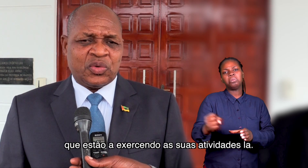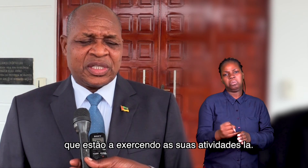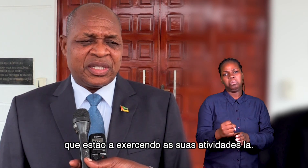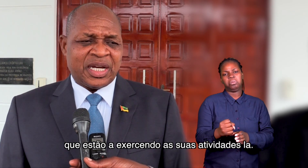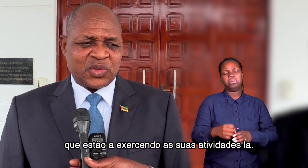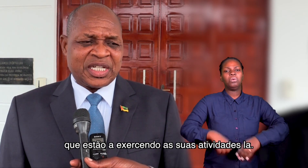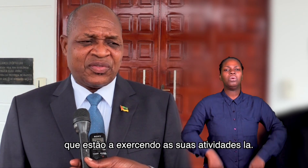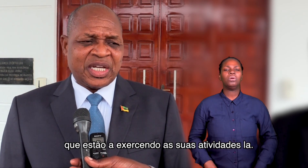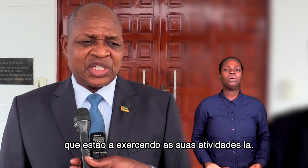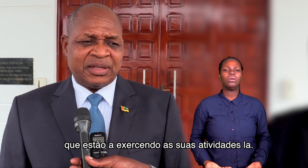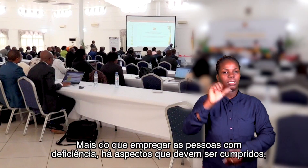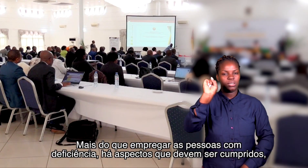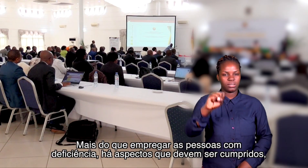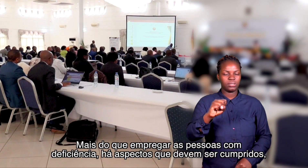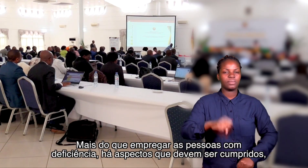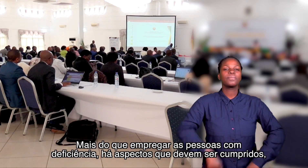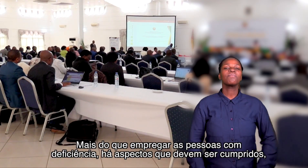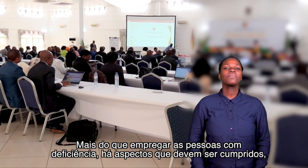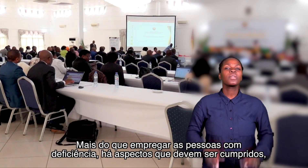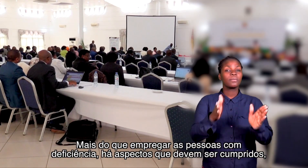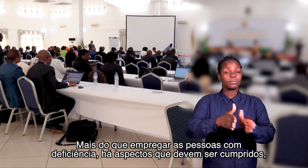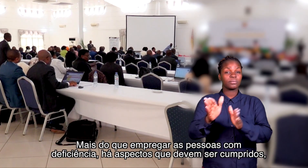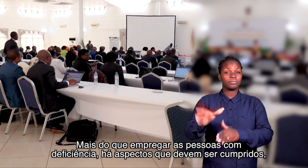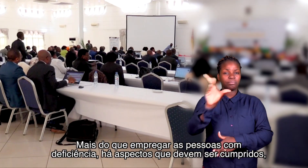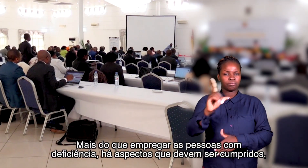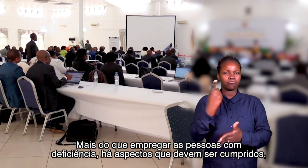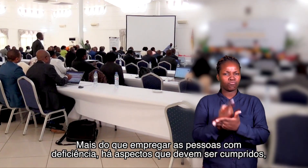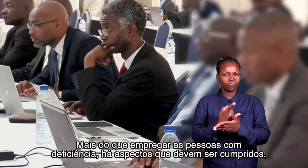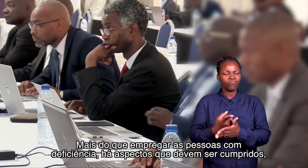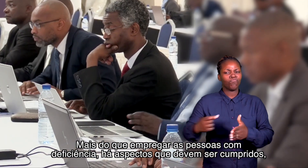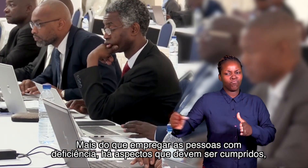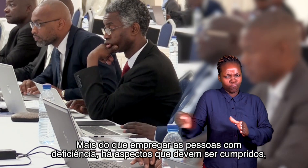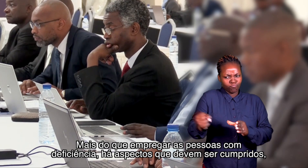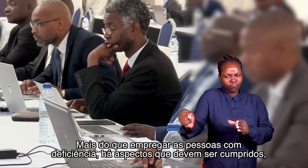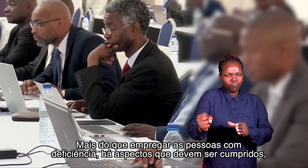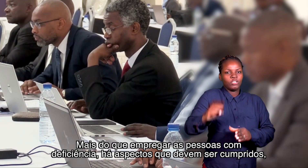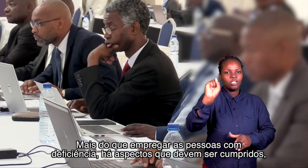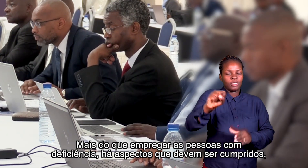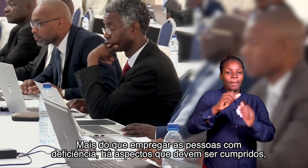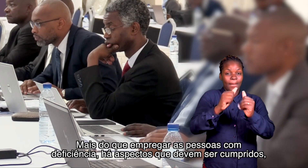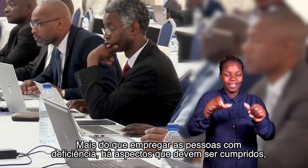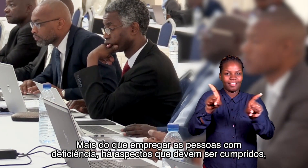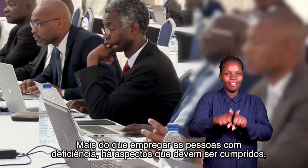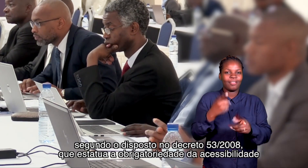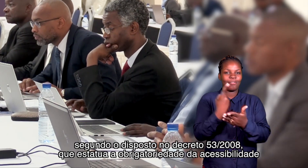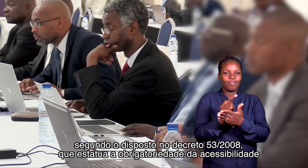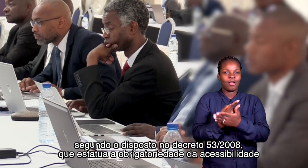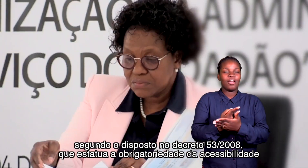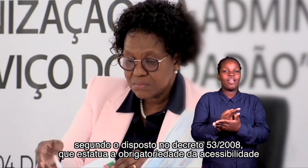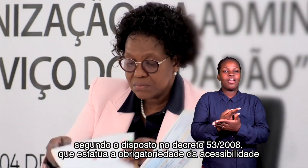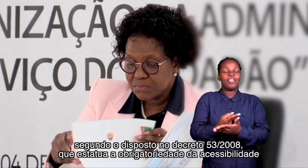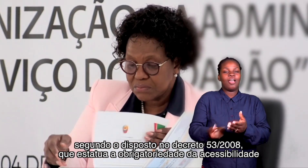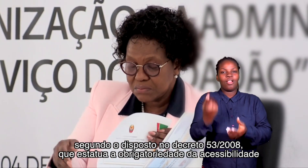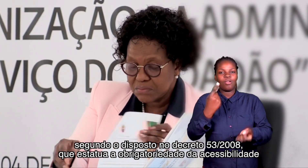as suas atividades lá. Mais do que empregar as pessoas com deficiência, há aspectos que devem ser cumpridos, segundo